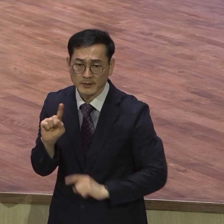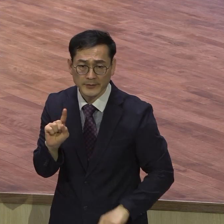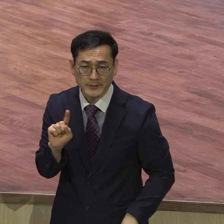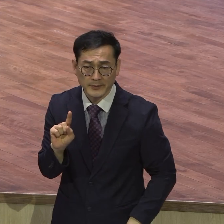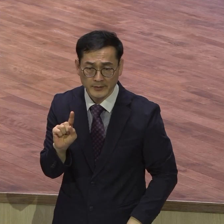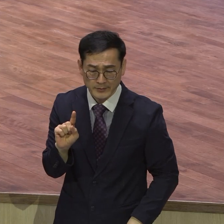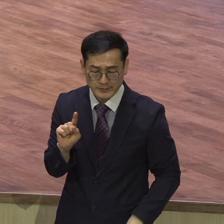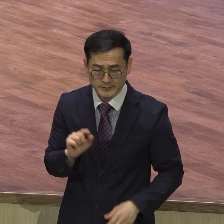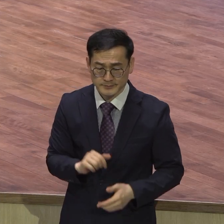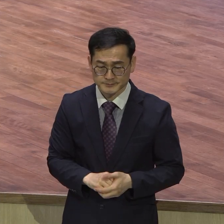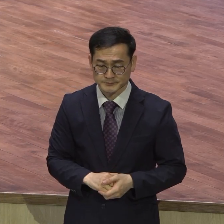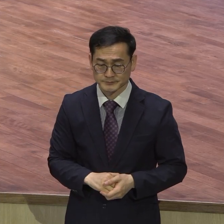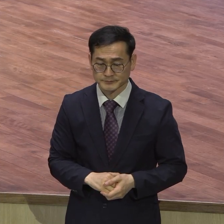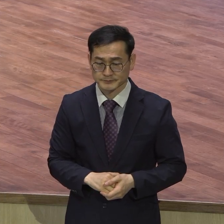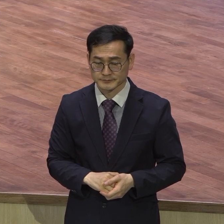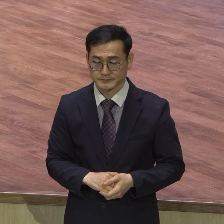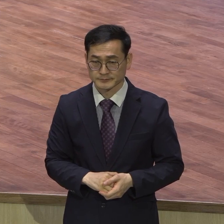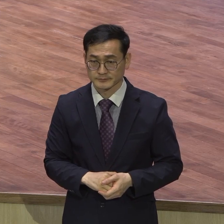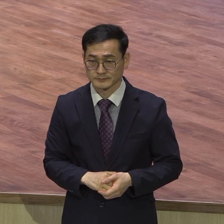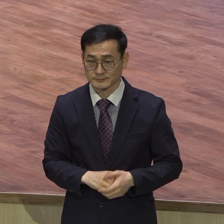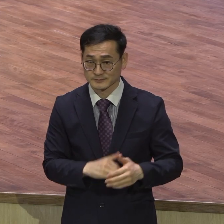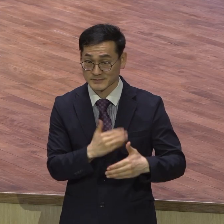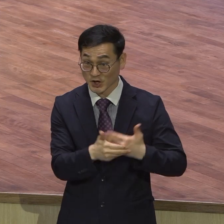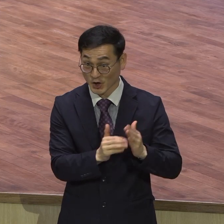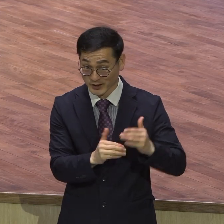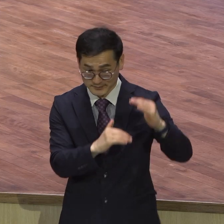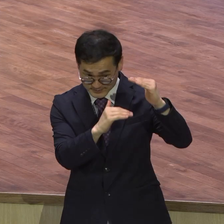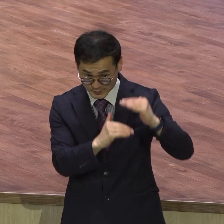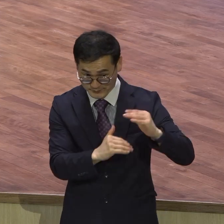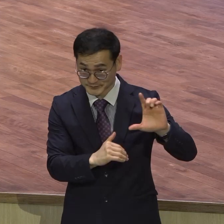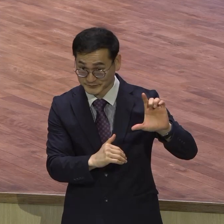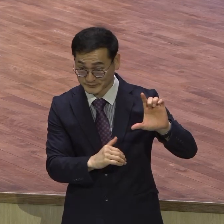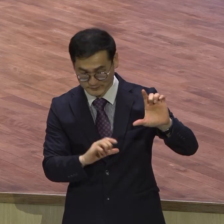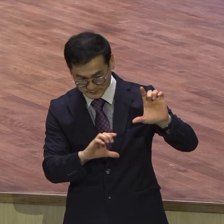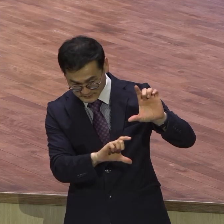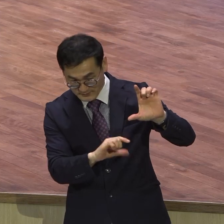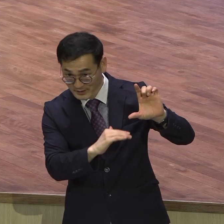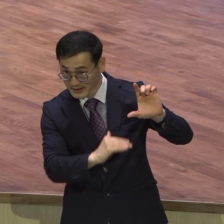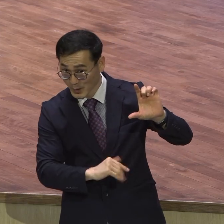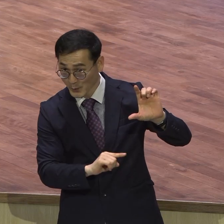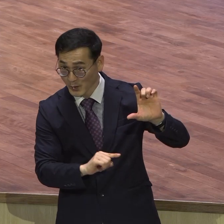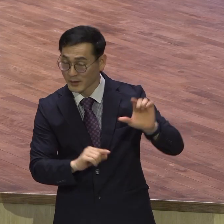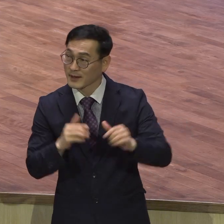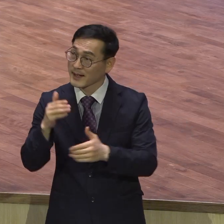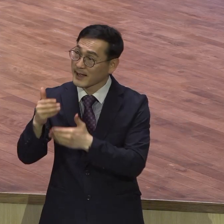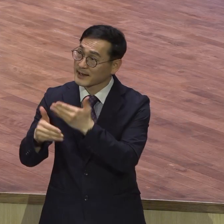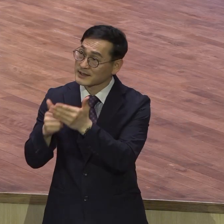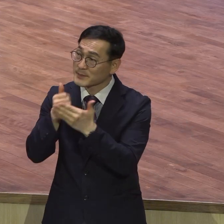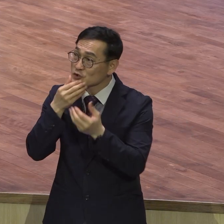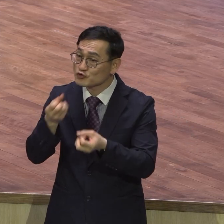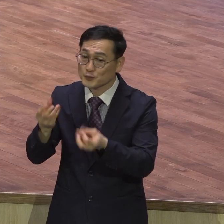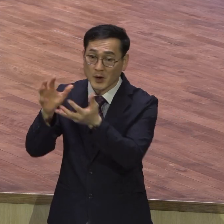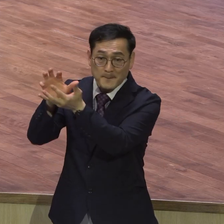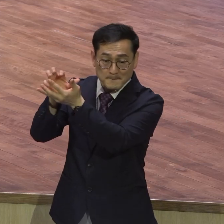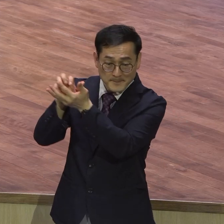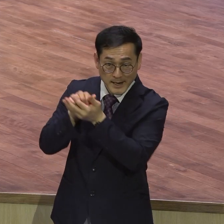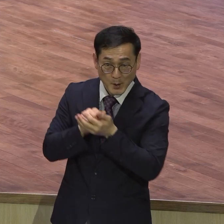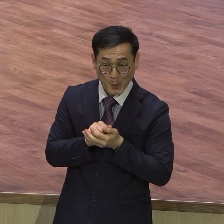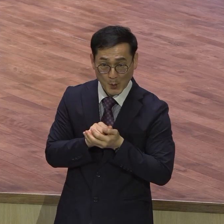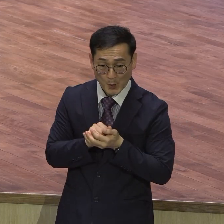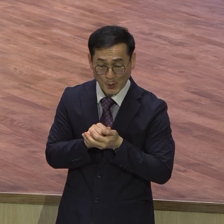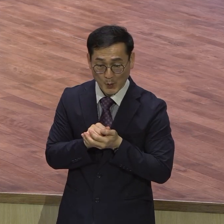18장부터 27장까지는 하나님께 나아간 인간이 그러면 하나님의 이 축복을 받으면서